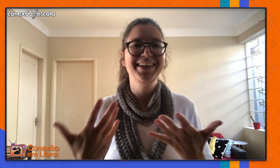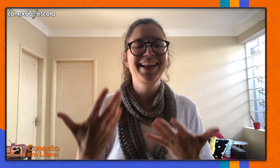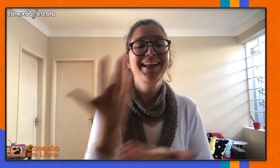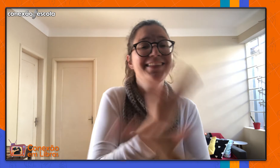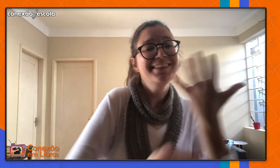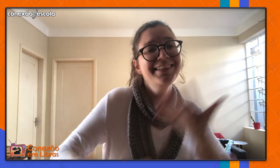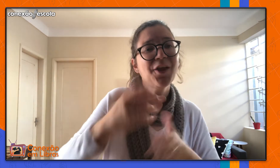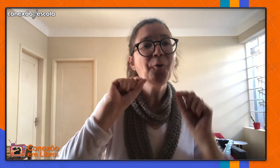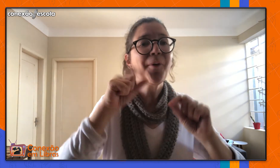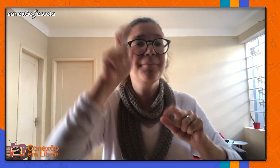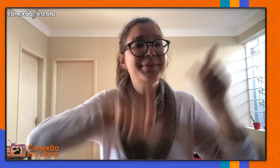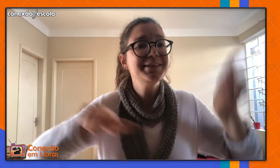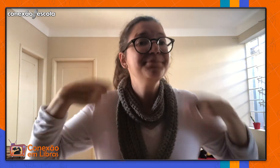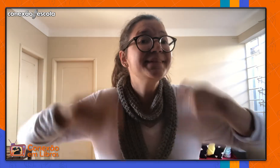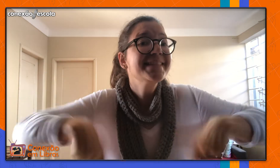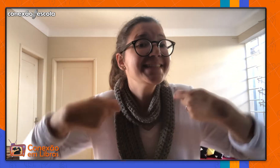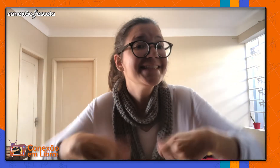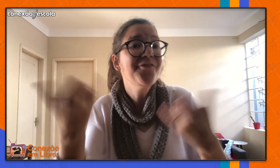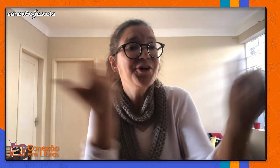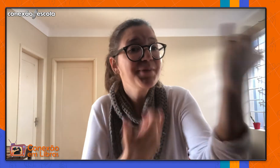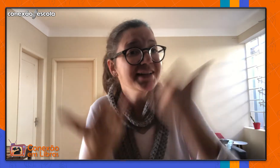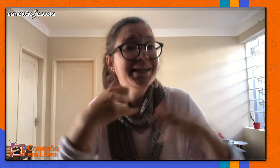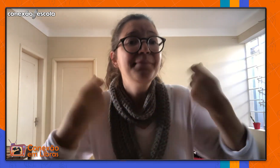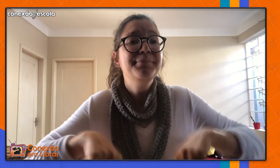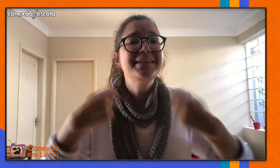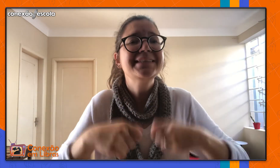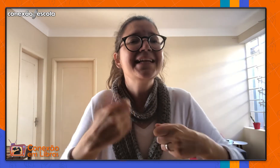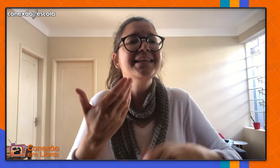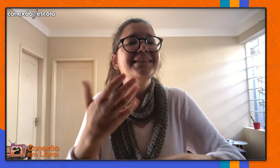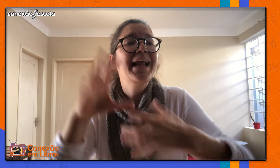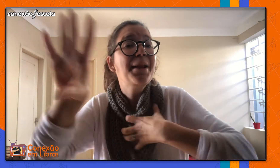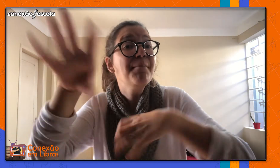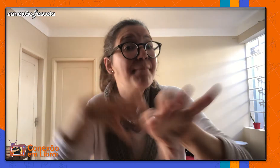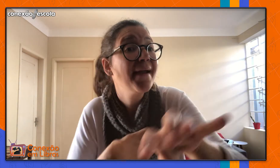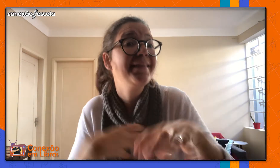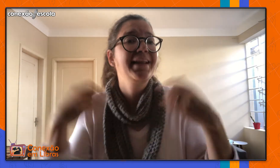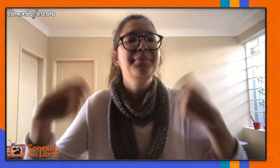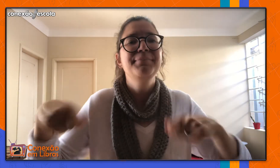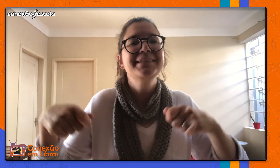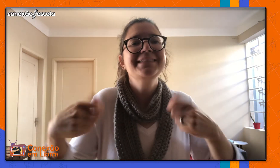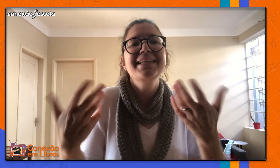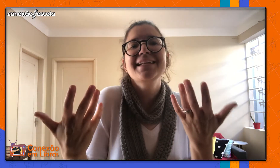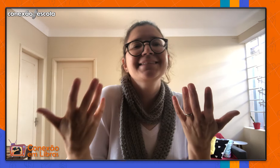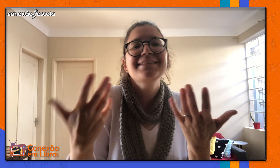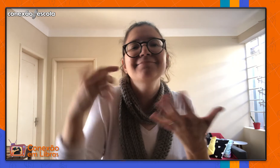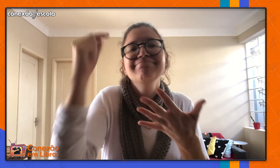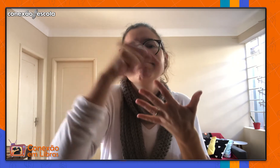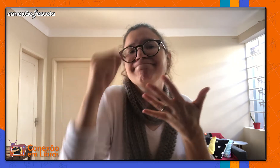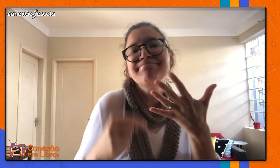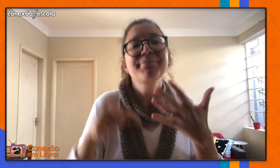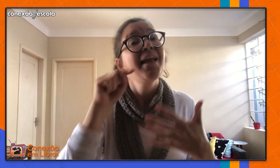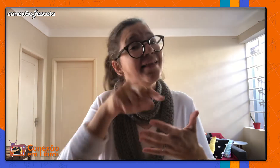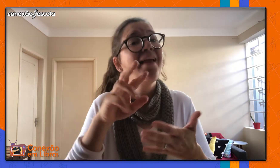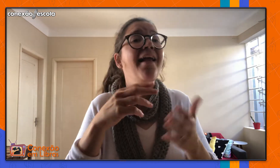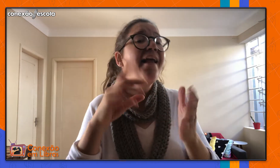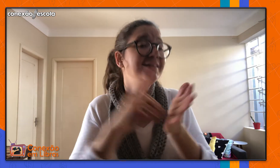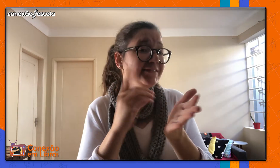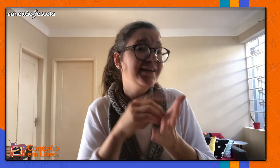criando uma rede de apoio através disso. Porque todos precisam de informações, precisam de empatia, precisam de